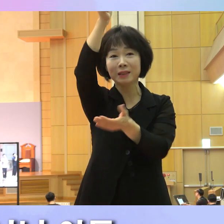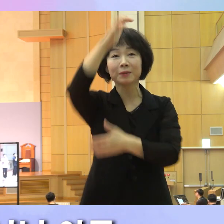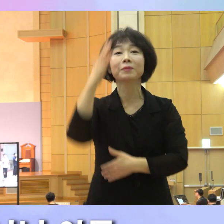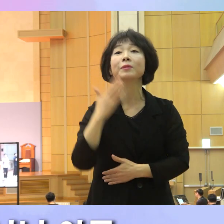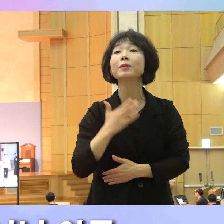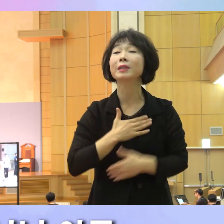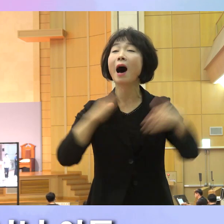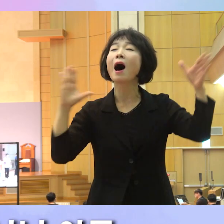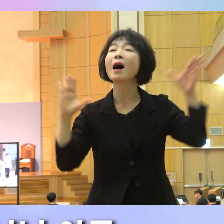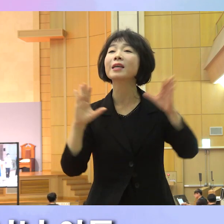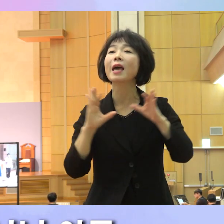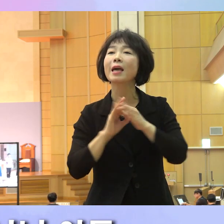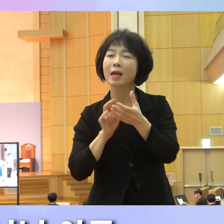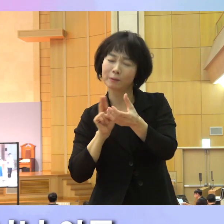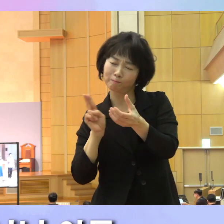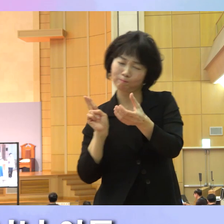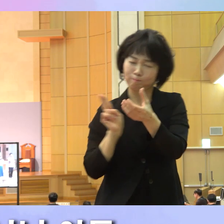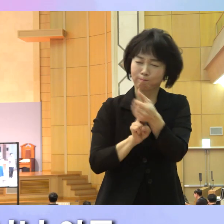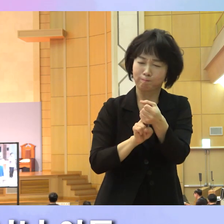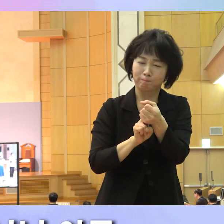주님은 나의